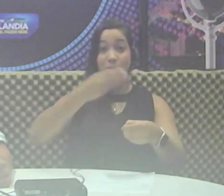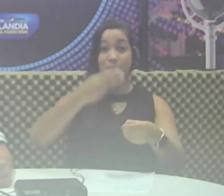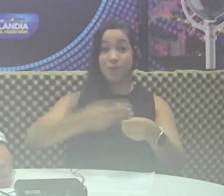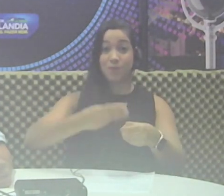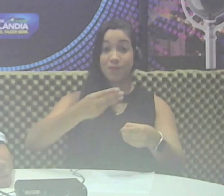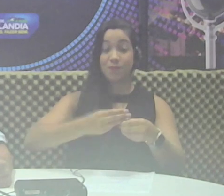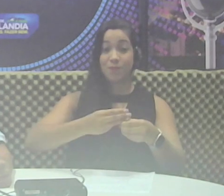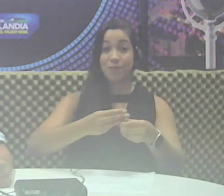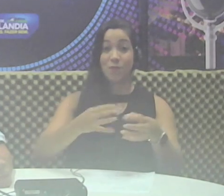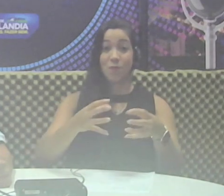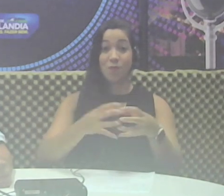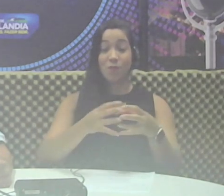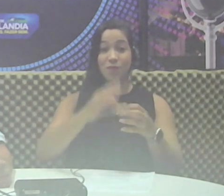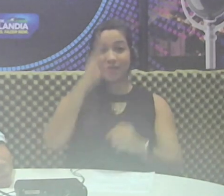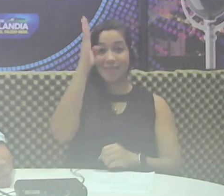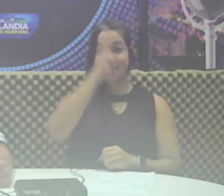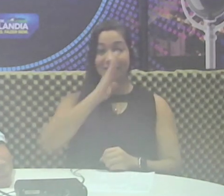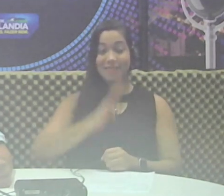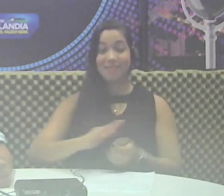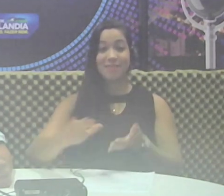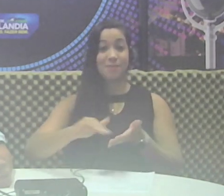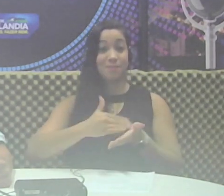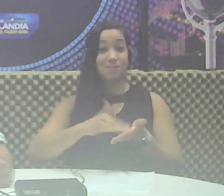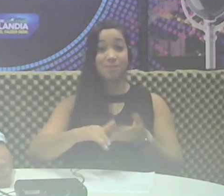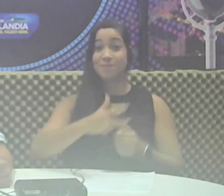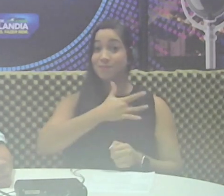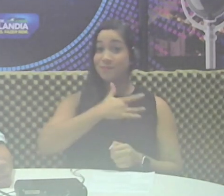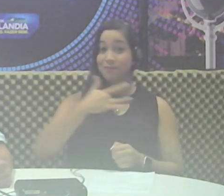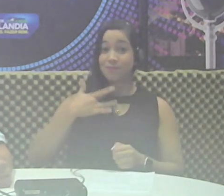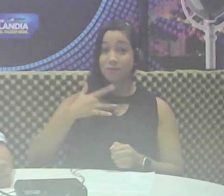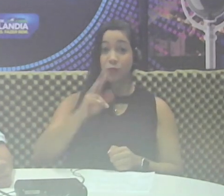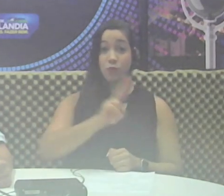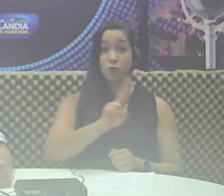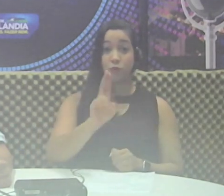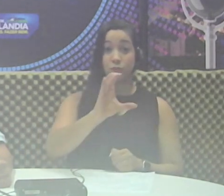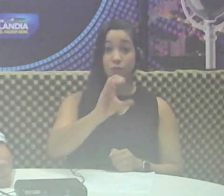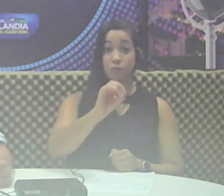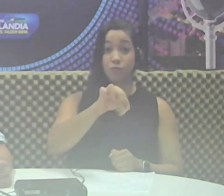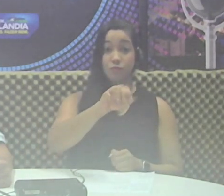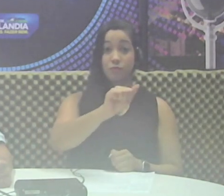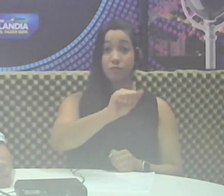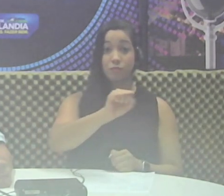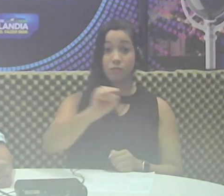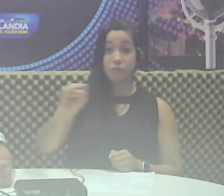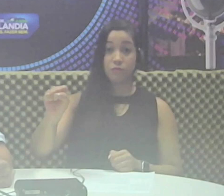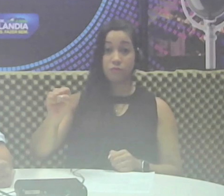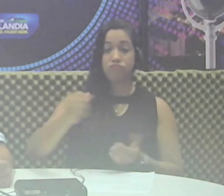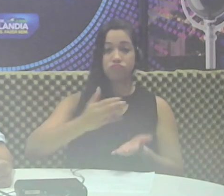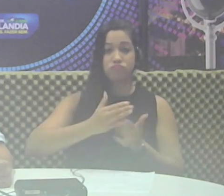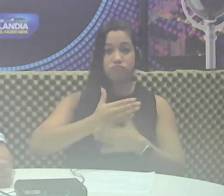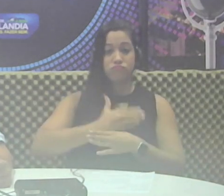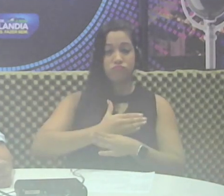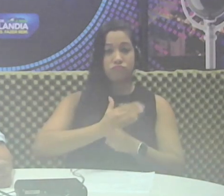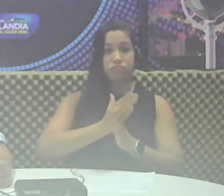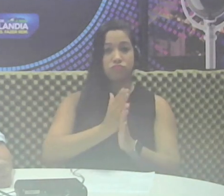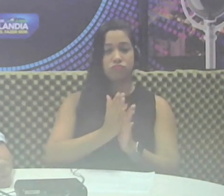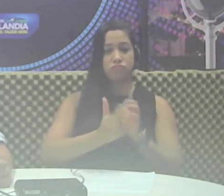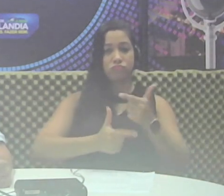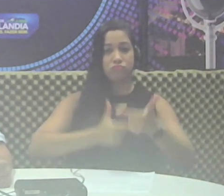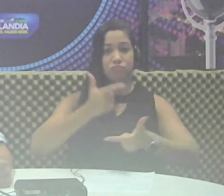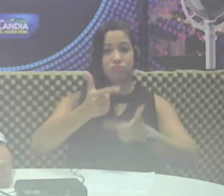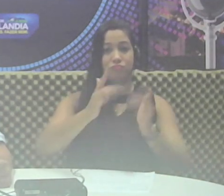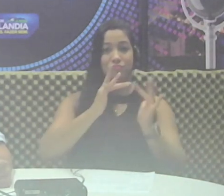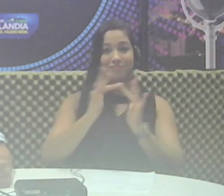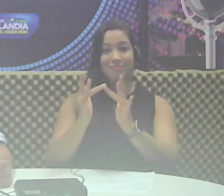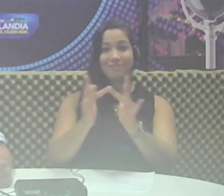Nacional dos Secretários de Saúde, CONAS, para ações de padronização dos serviços prestados na rede municipal de